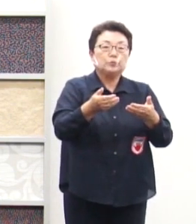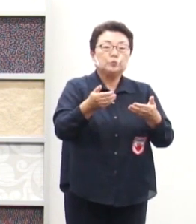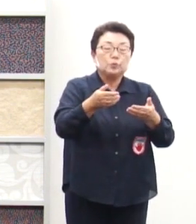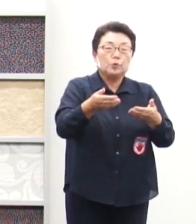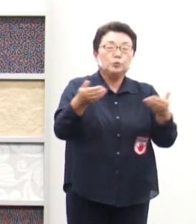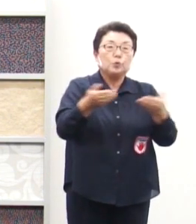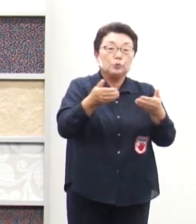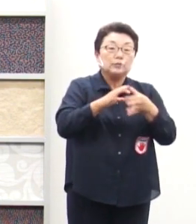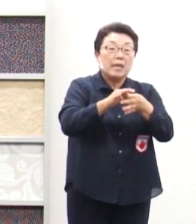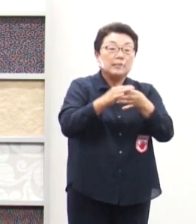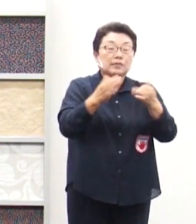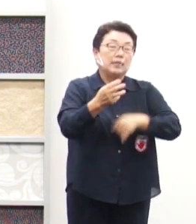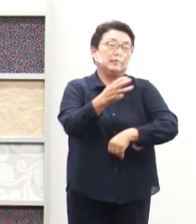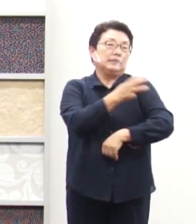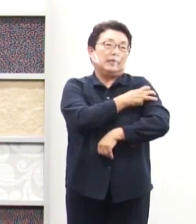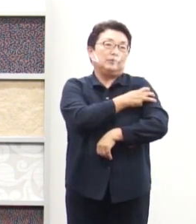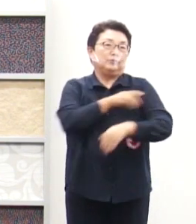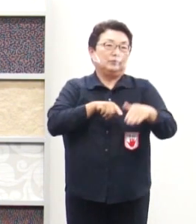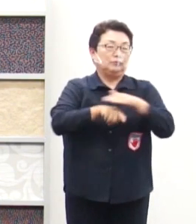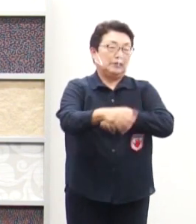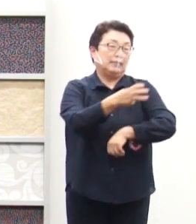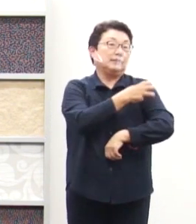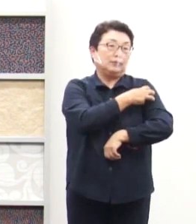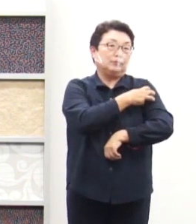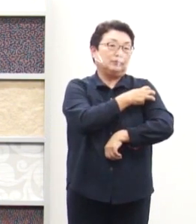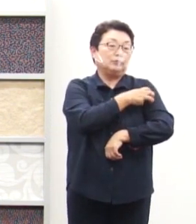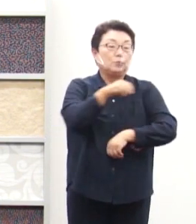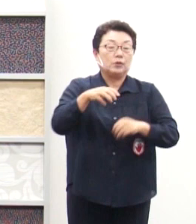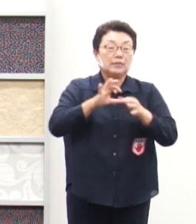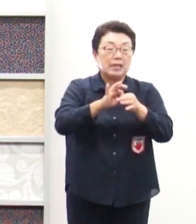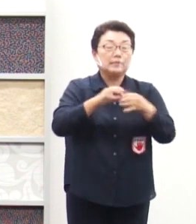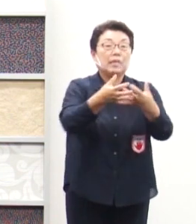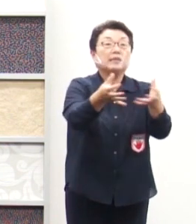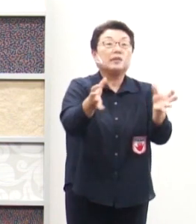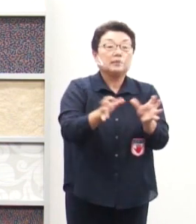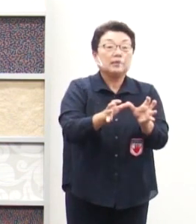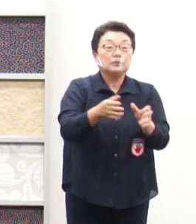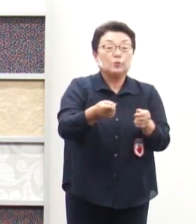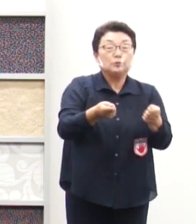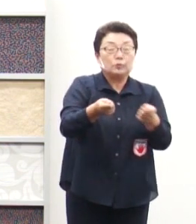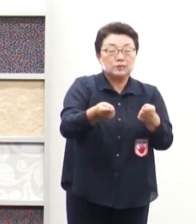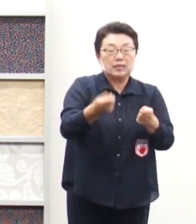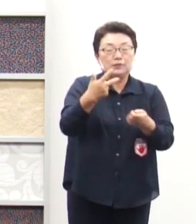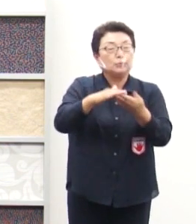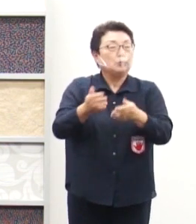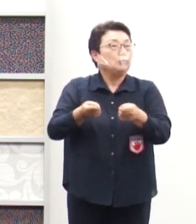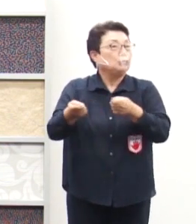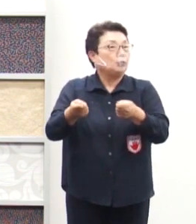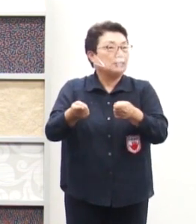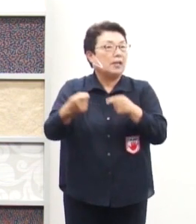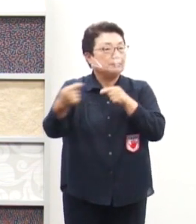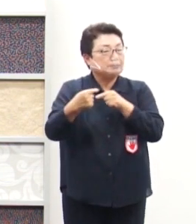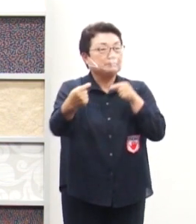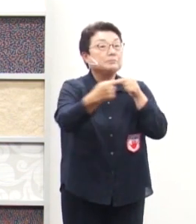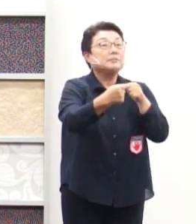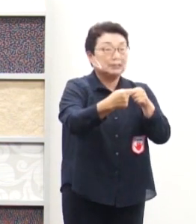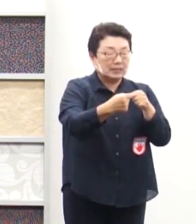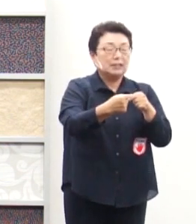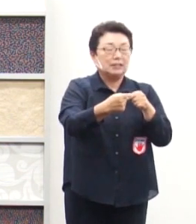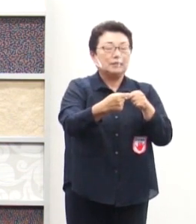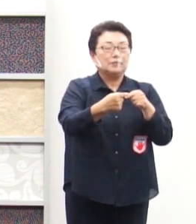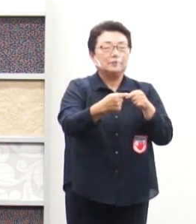になるわけですけれども、これに関しまして、関係団体と調整、あるいは市町村に調整いたしまして、至急、我々が